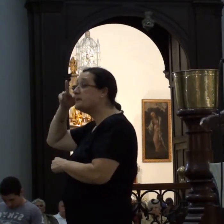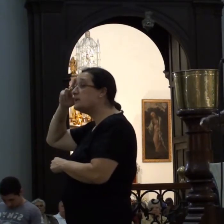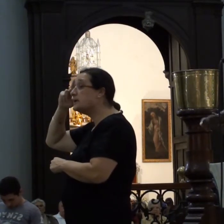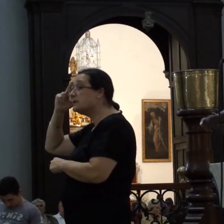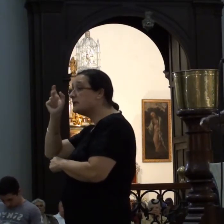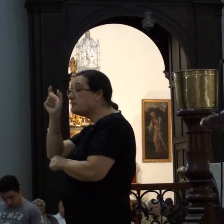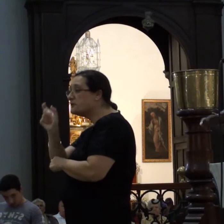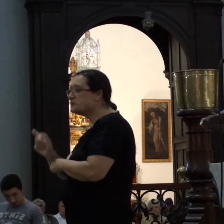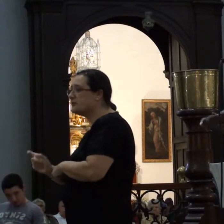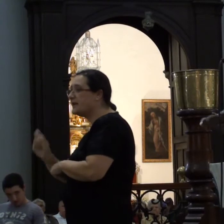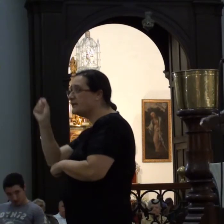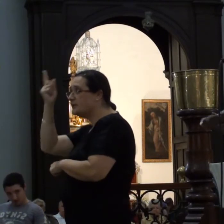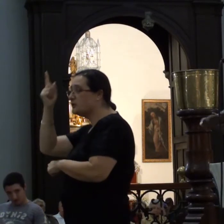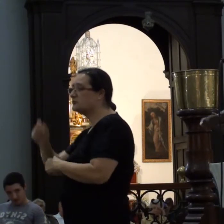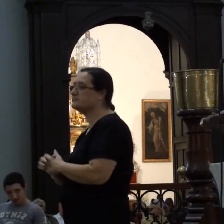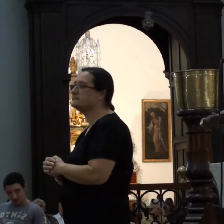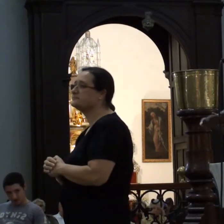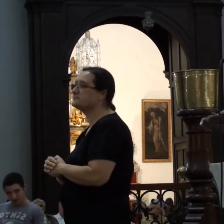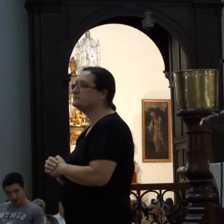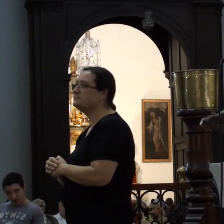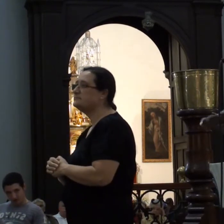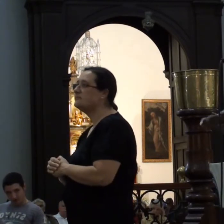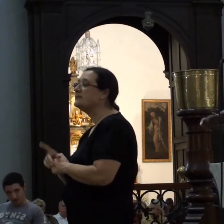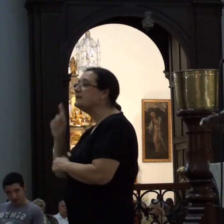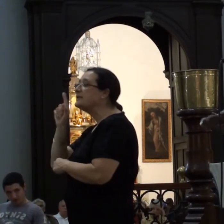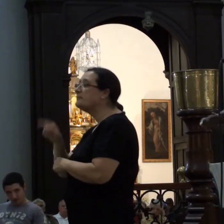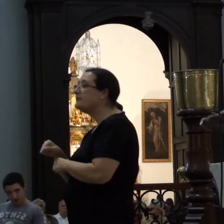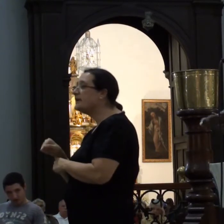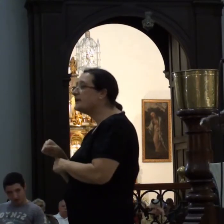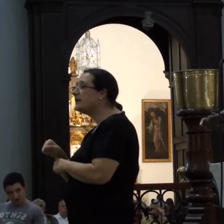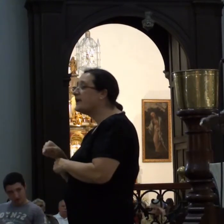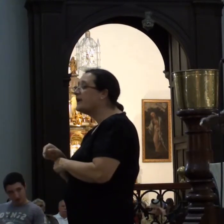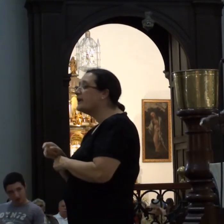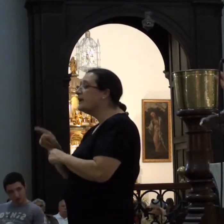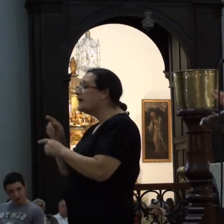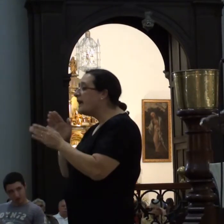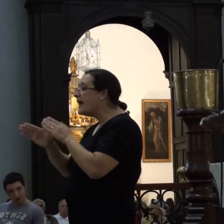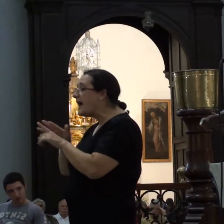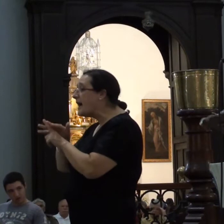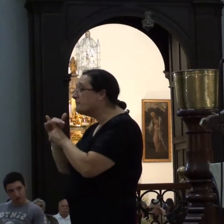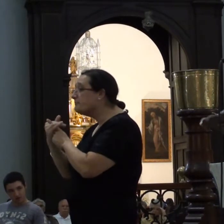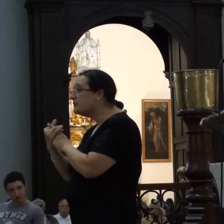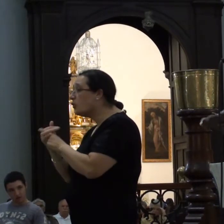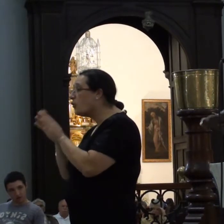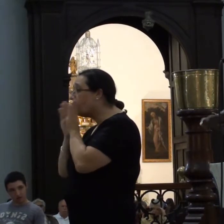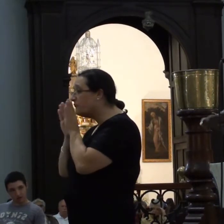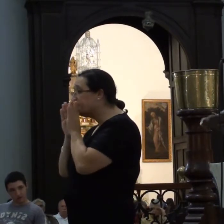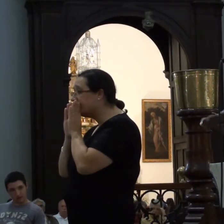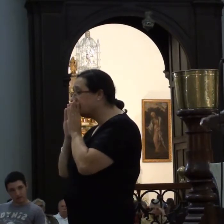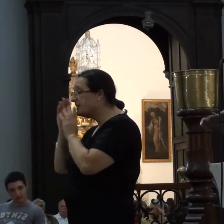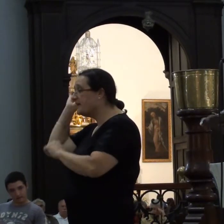personal de Dios y la dimensión confesante y evangelizadora de la fe